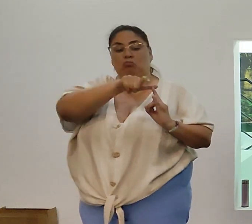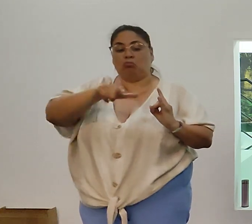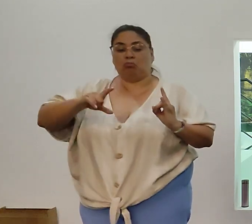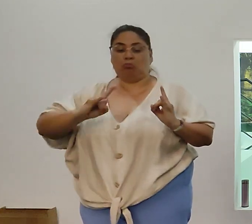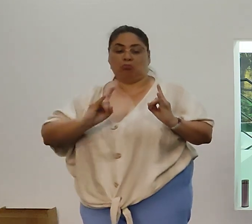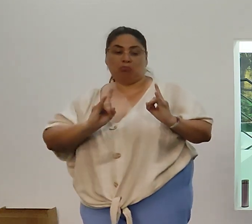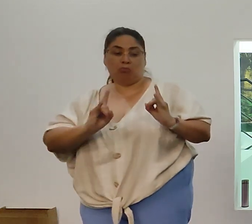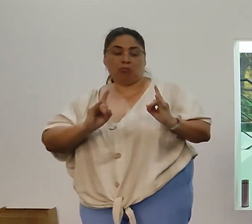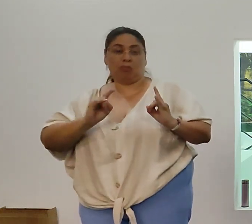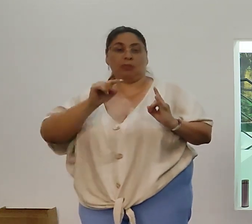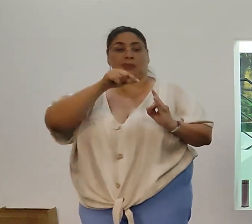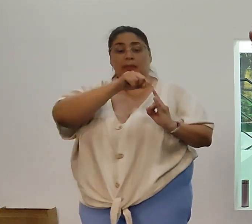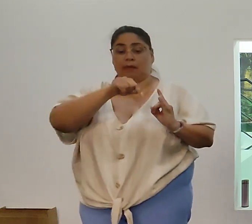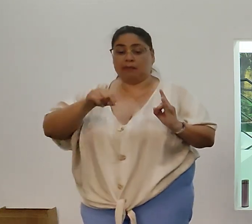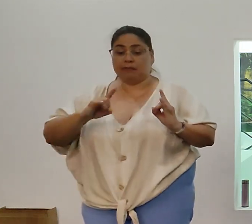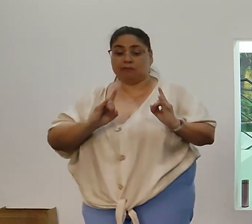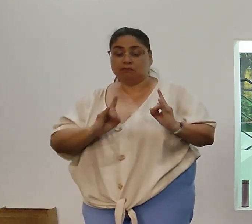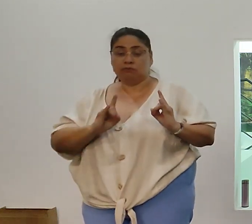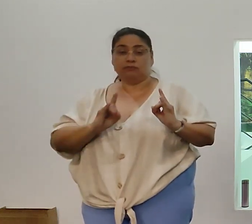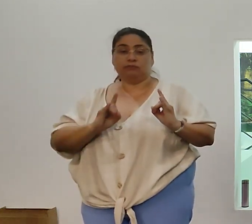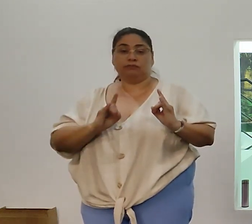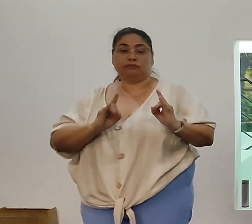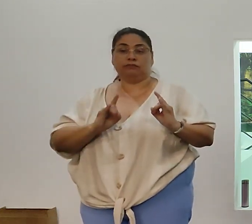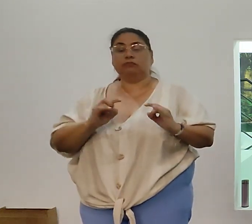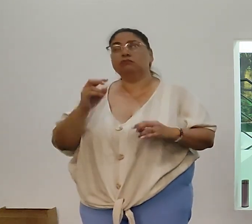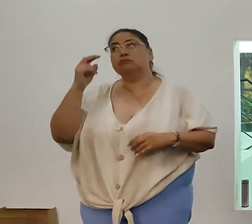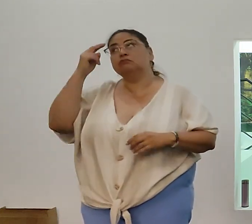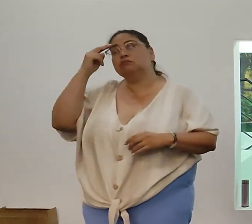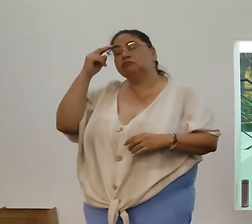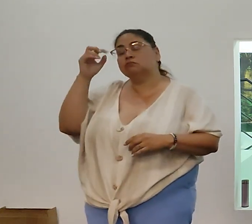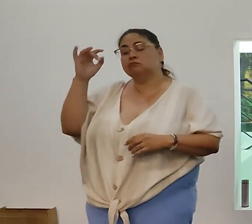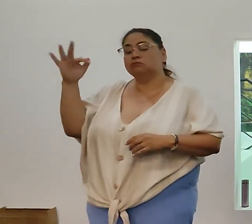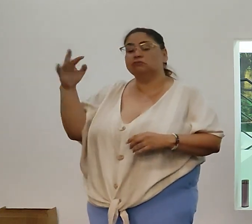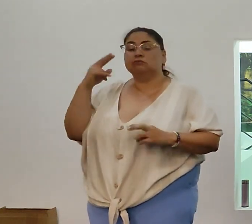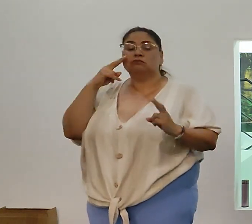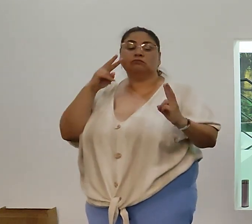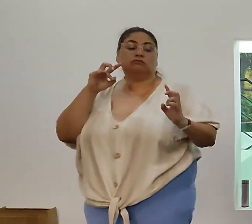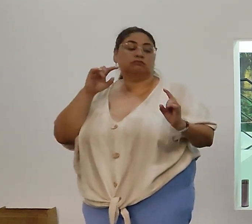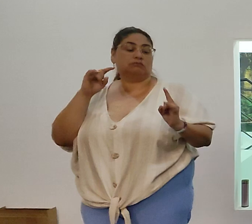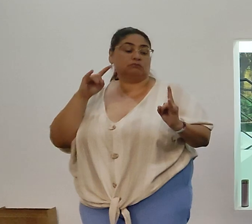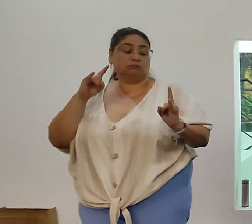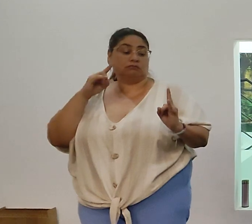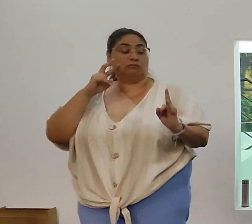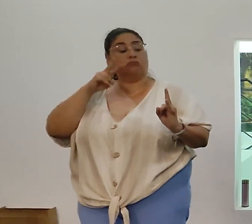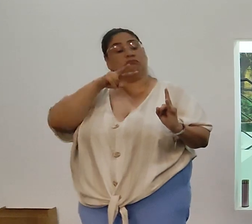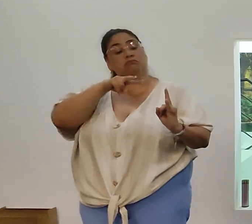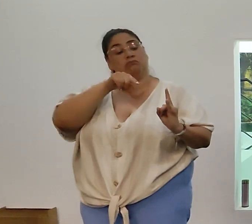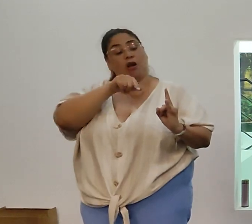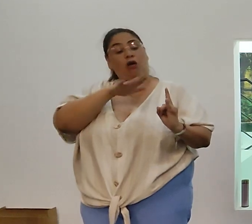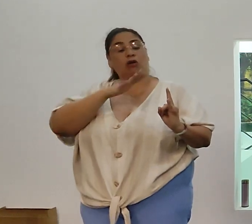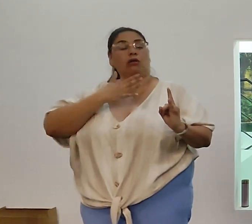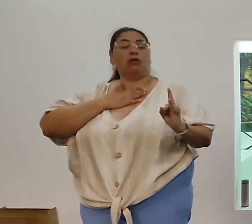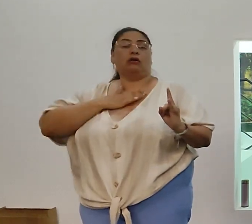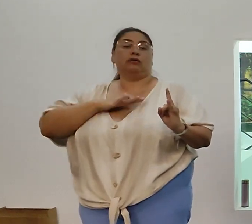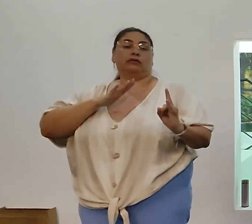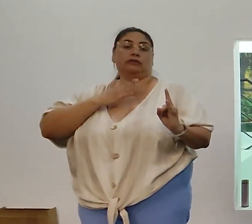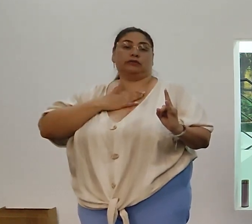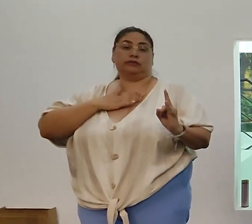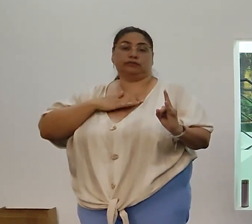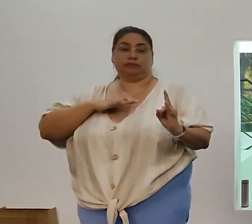que se foi, ou o seu parente que se foi, e eu imagino que muitos deles olhavam e diziam, agora ele descansou.